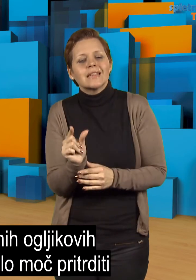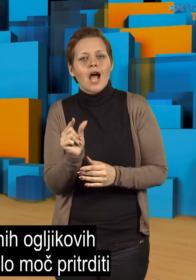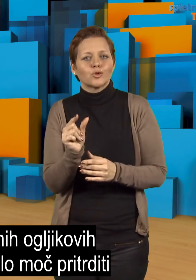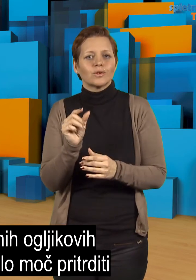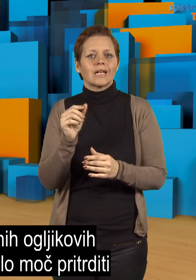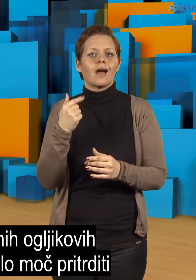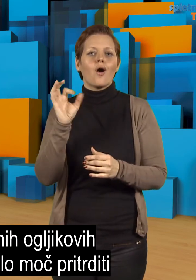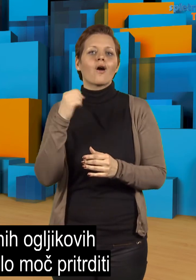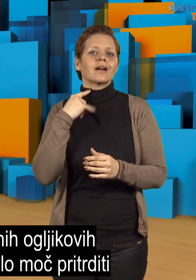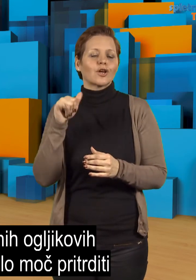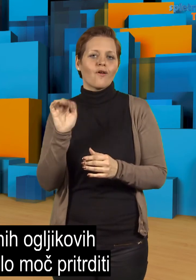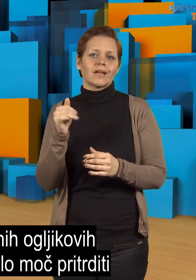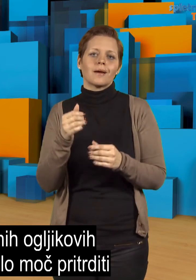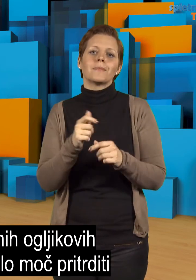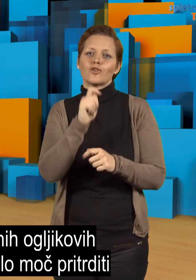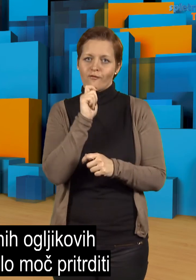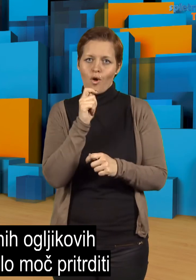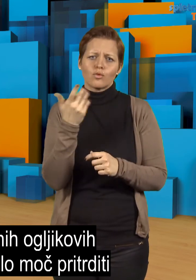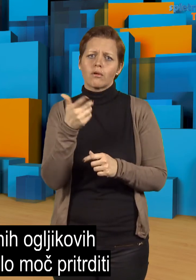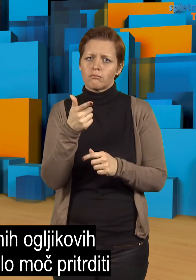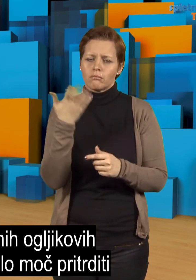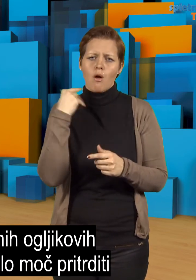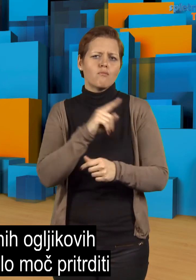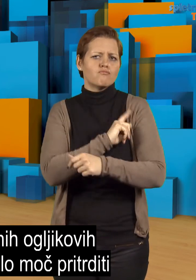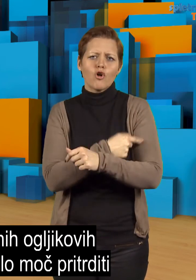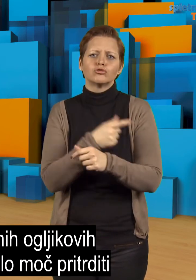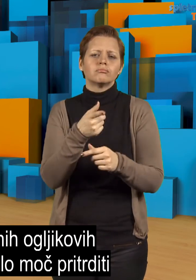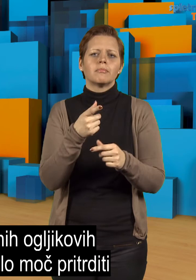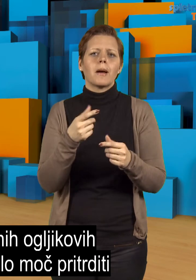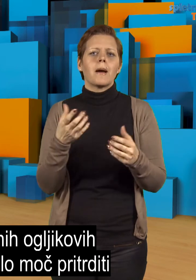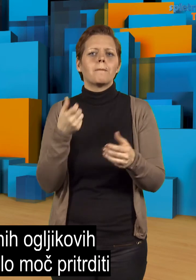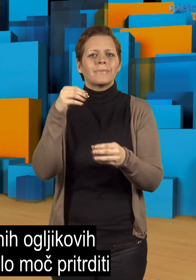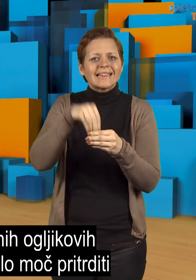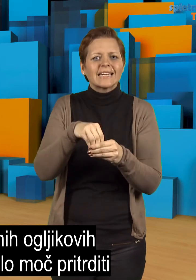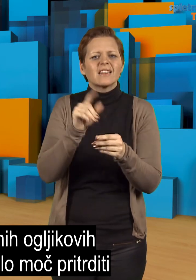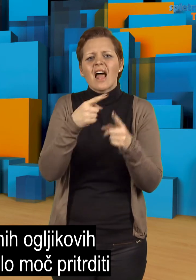ki jih je bilo moč pritrditi na različne predmete, tudi na očala.